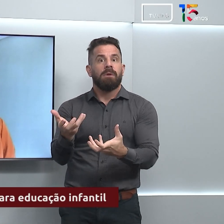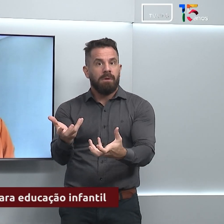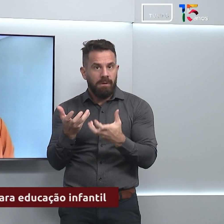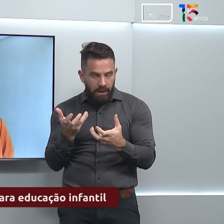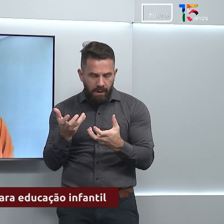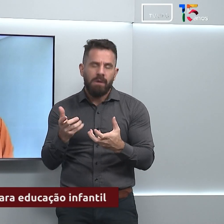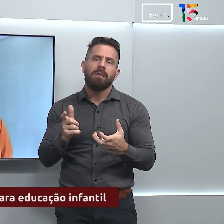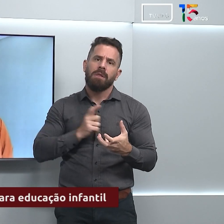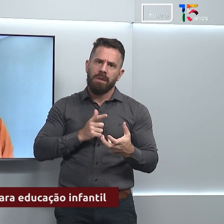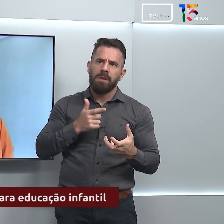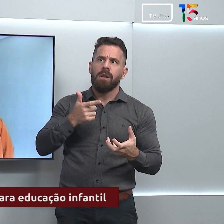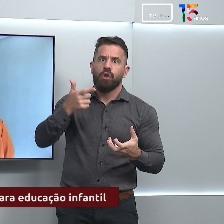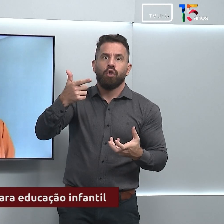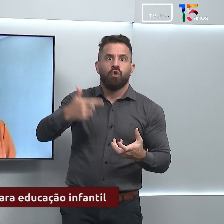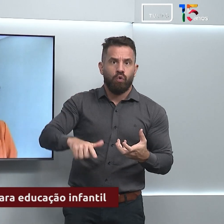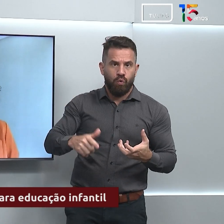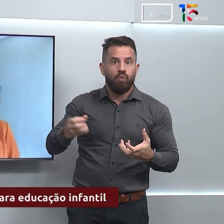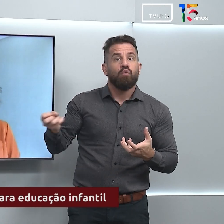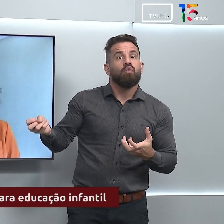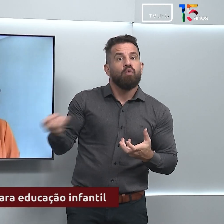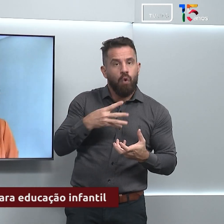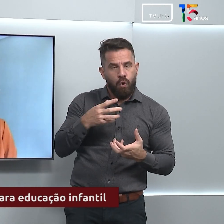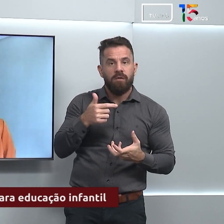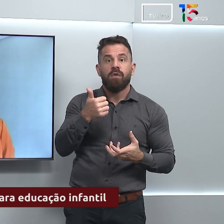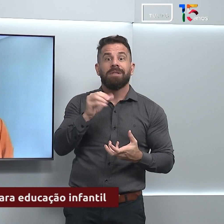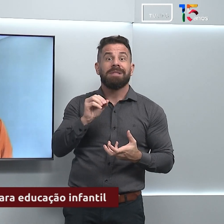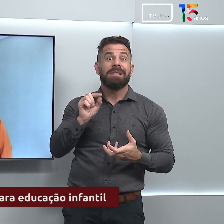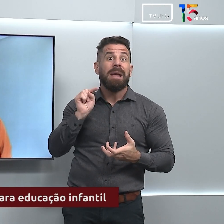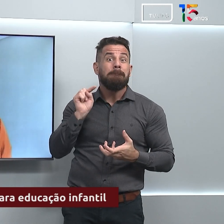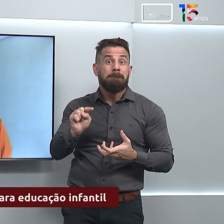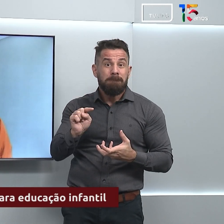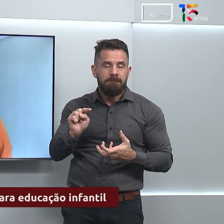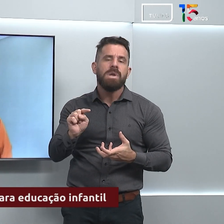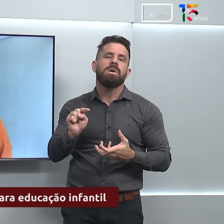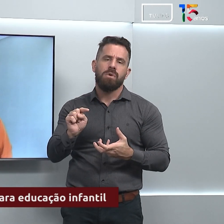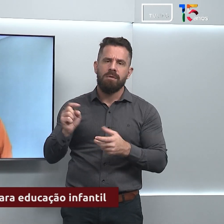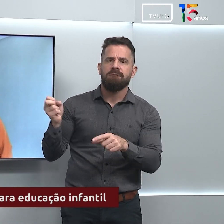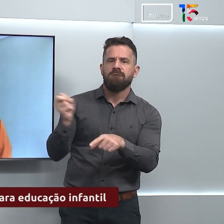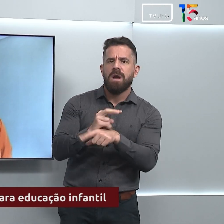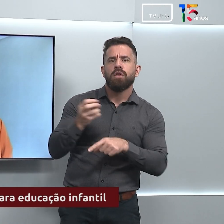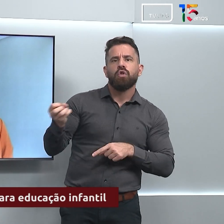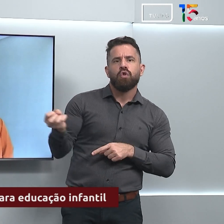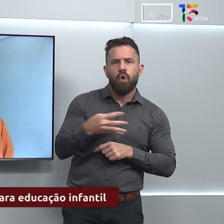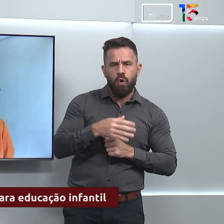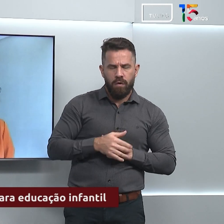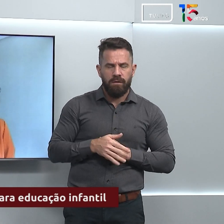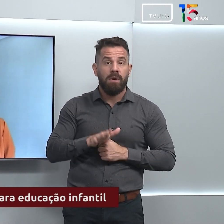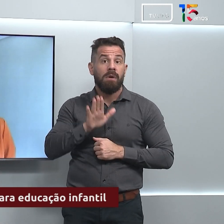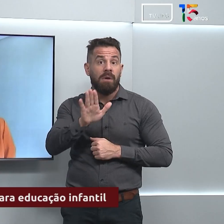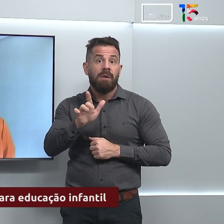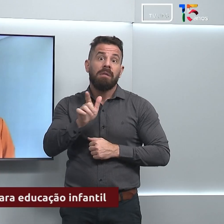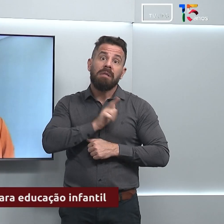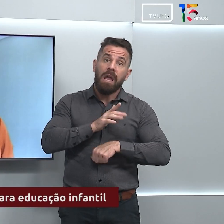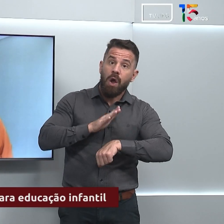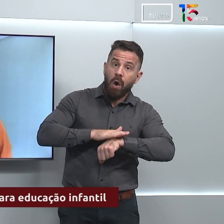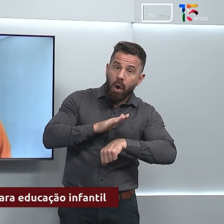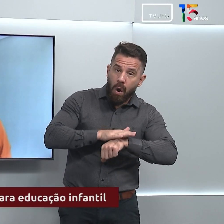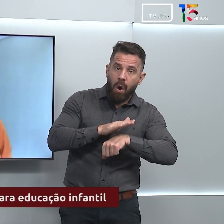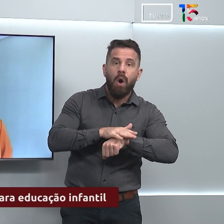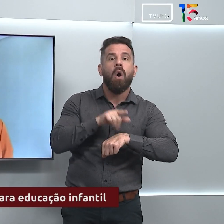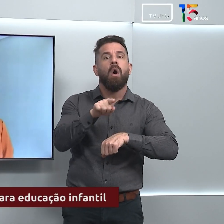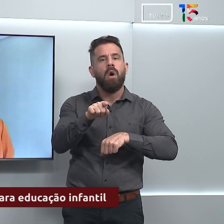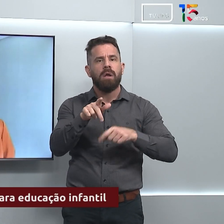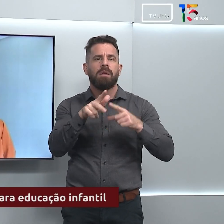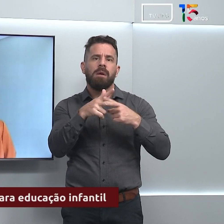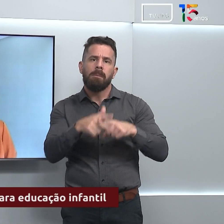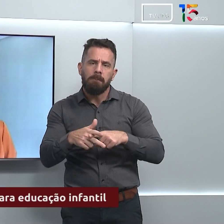mil novas vagas até junho deste ano. Para isso, os horários serão reajustados e os CEMEIs da capital vão